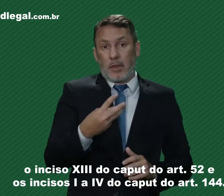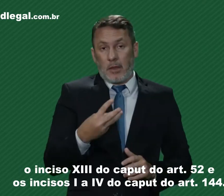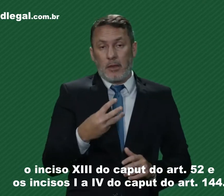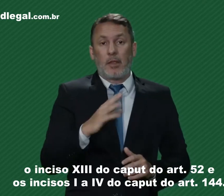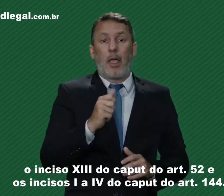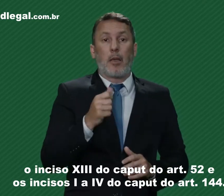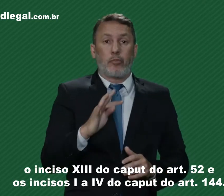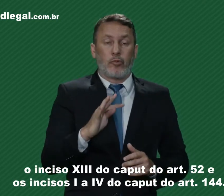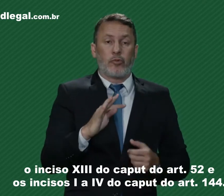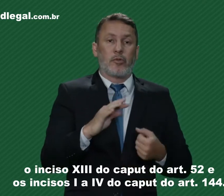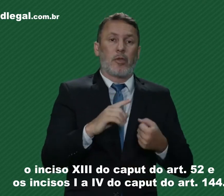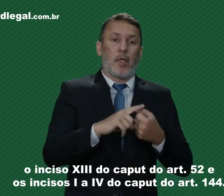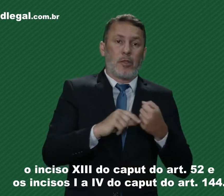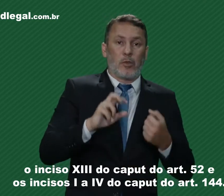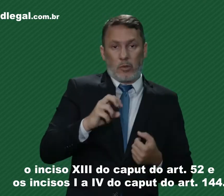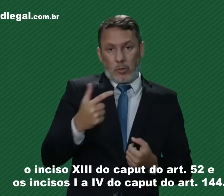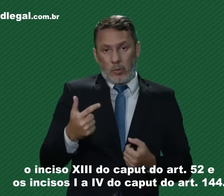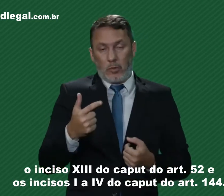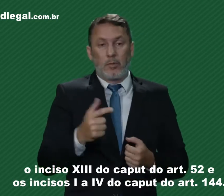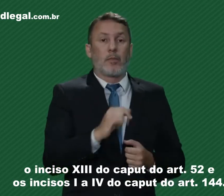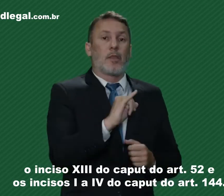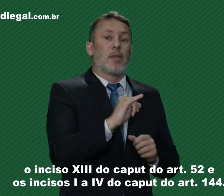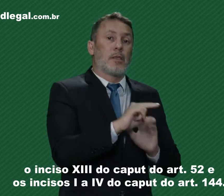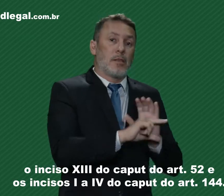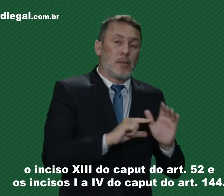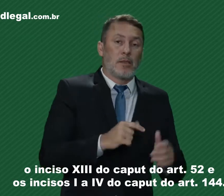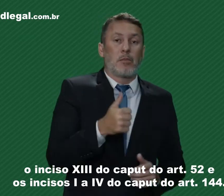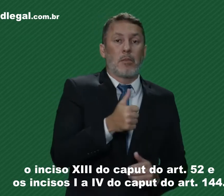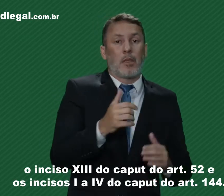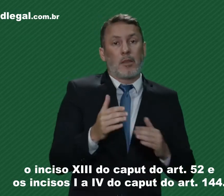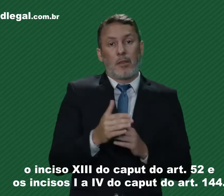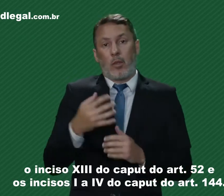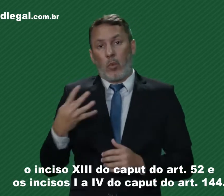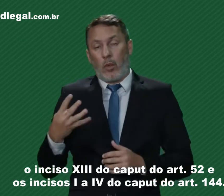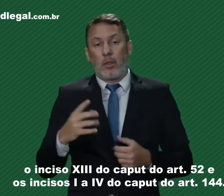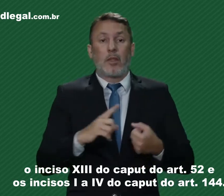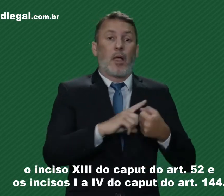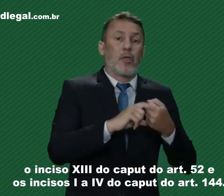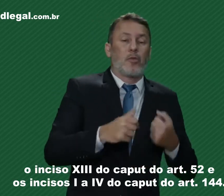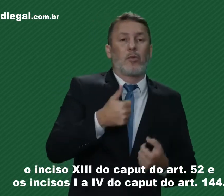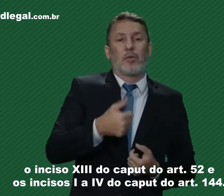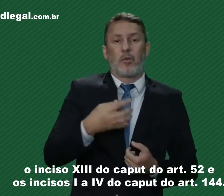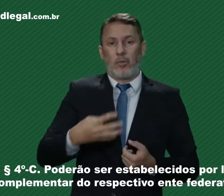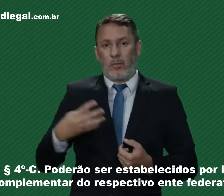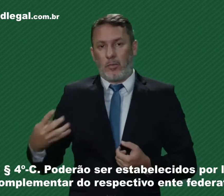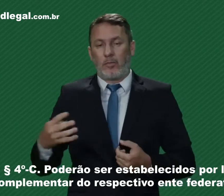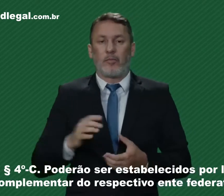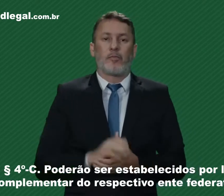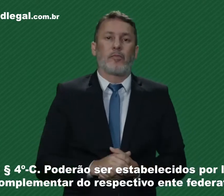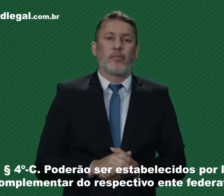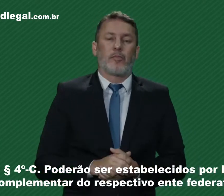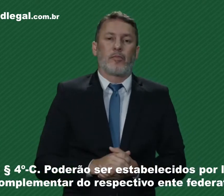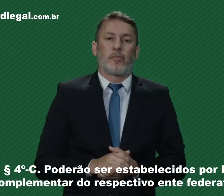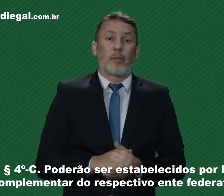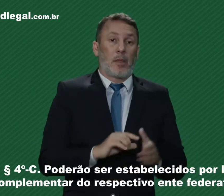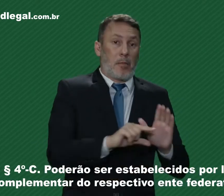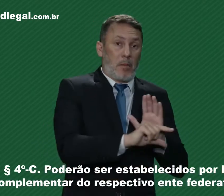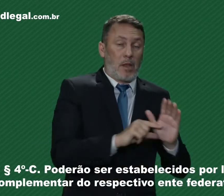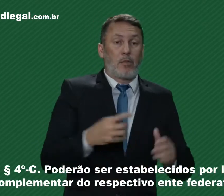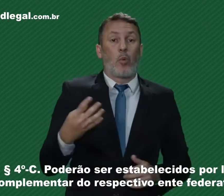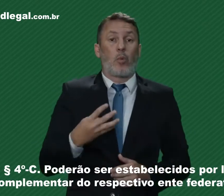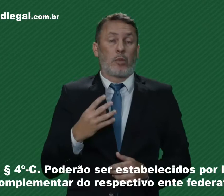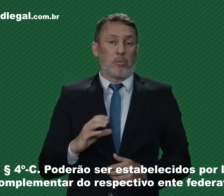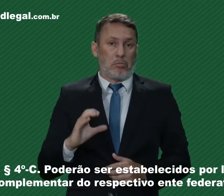artigo 52 e os incisos 1 a 4 do caput do artigo 144. Parágrafo